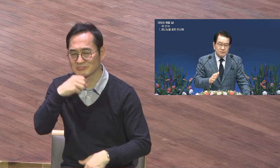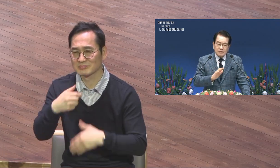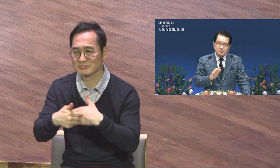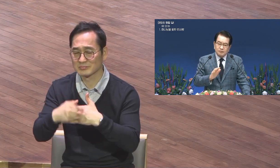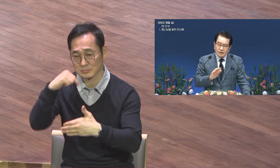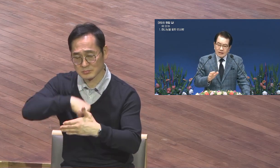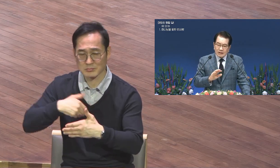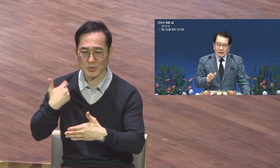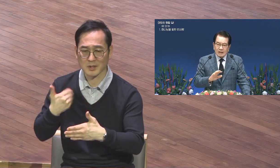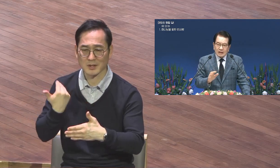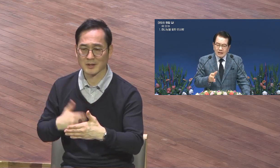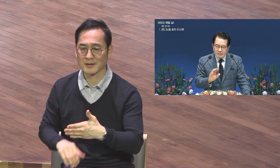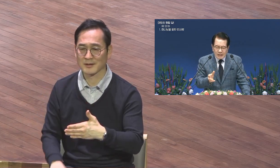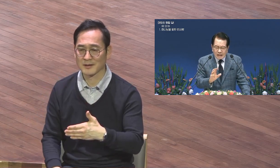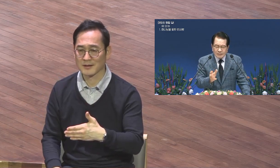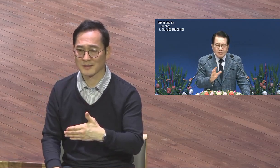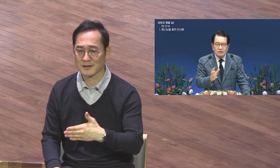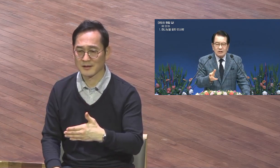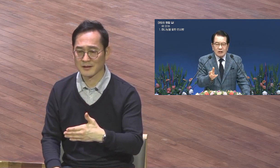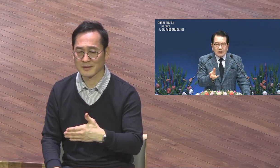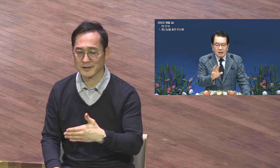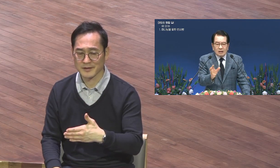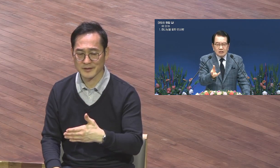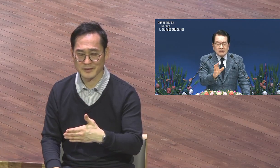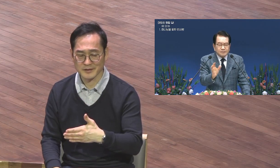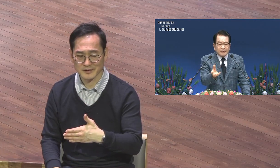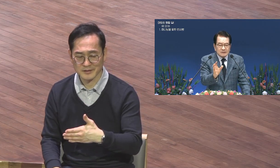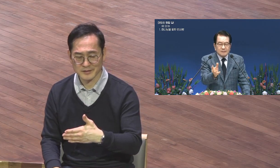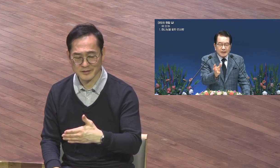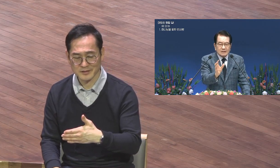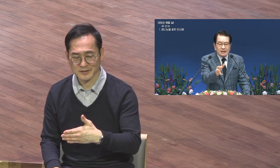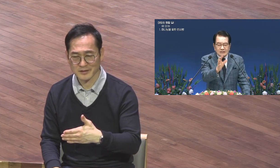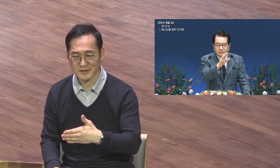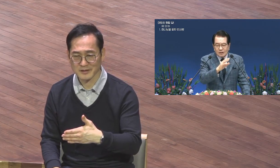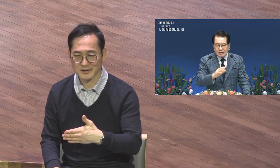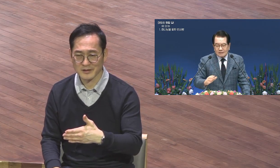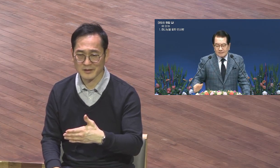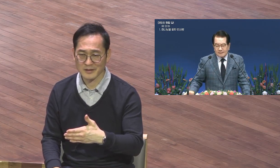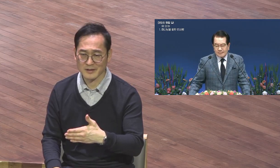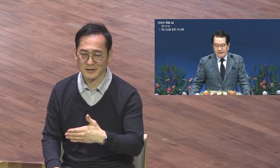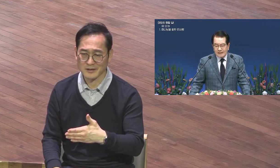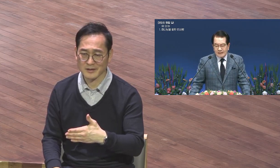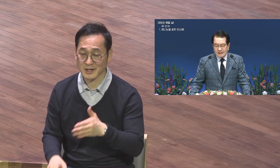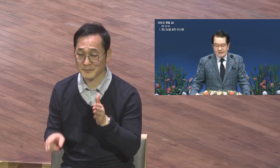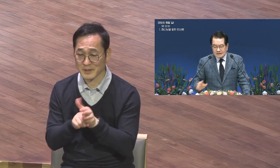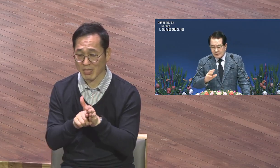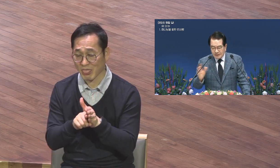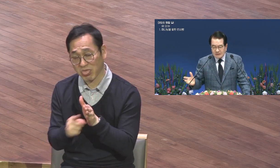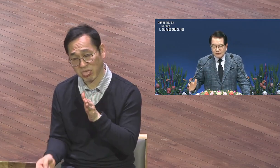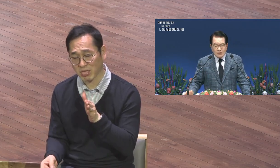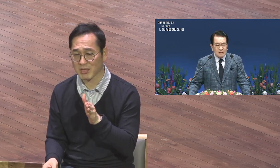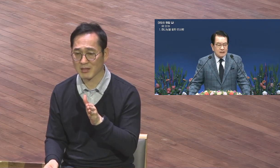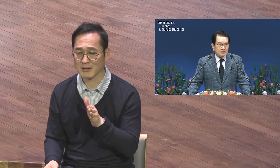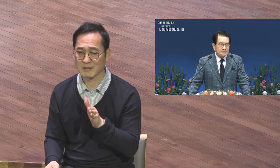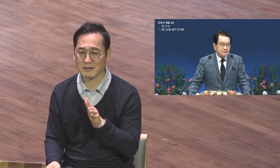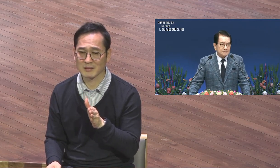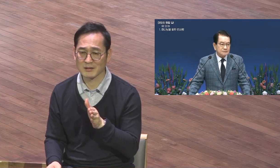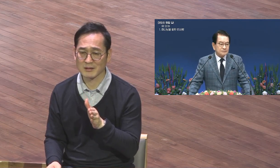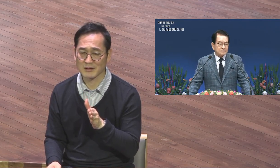믿었던 사람, 그 믿음 뿌리란 게 얼마나 가벼운지, 언제 빠져나갈지 몰라. 언제 잡을지